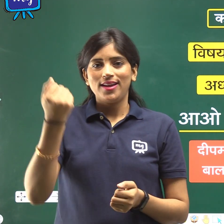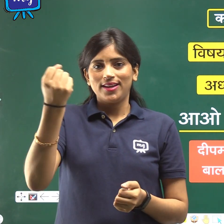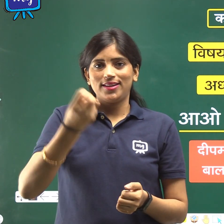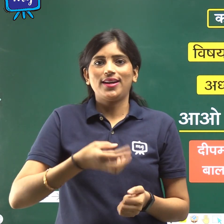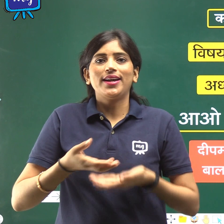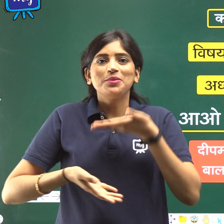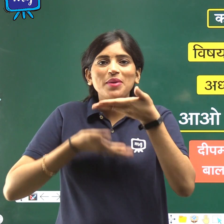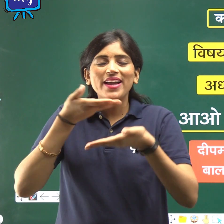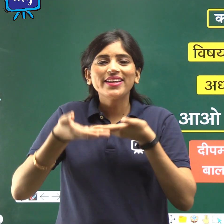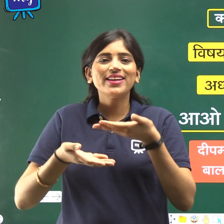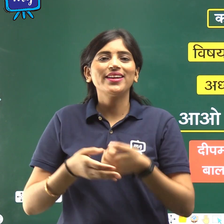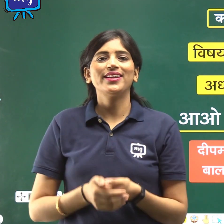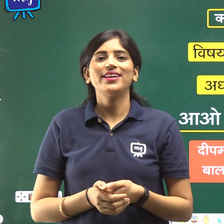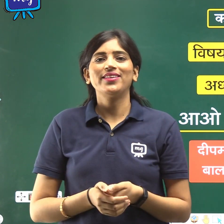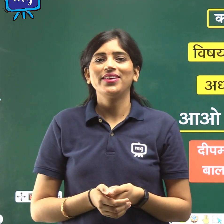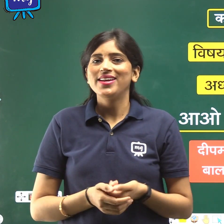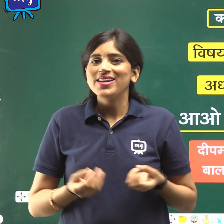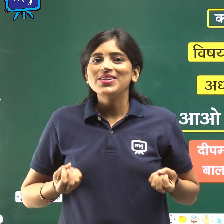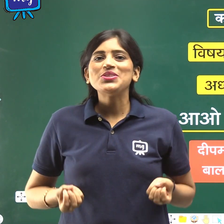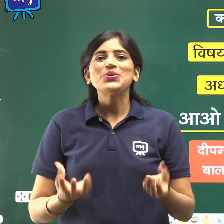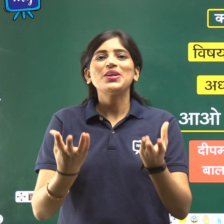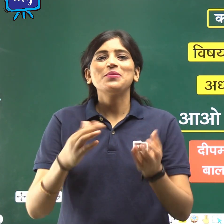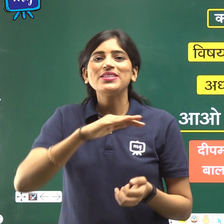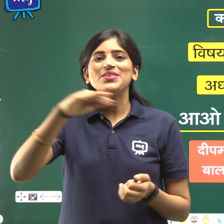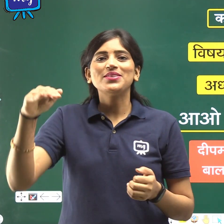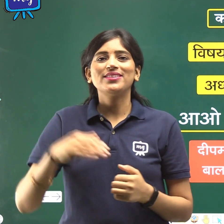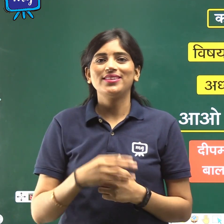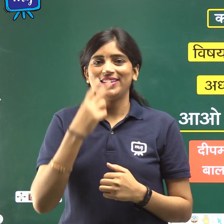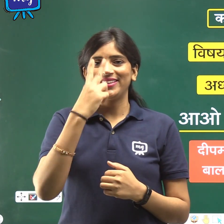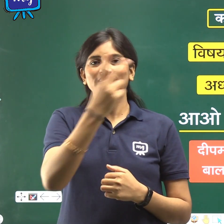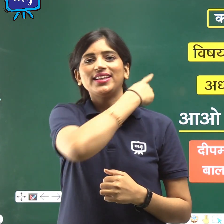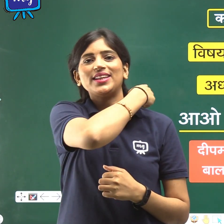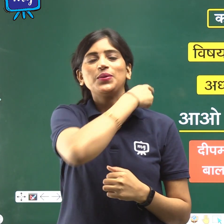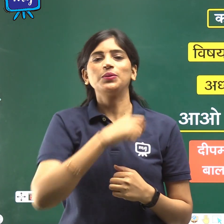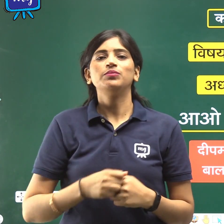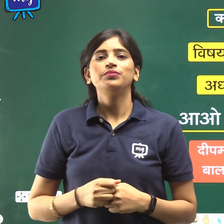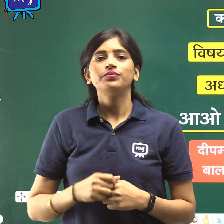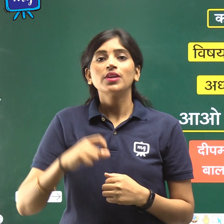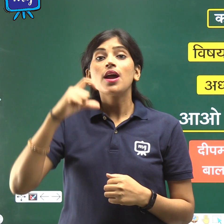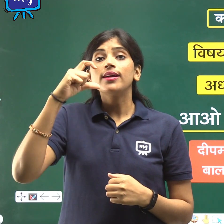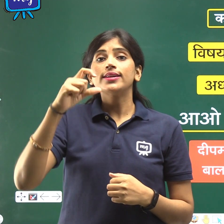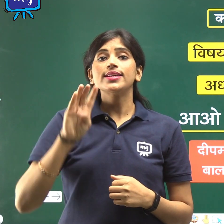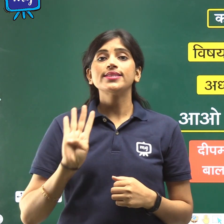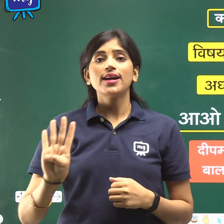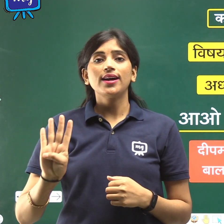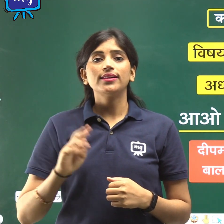गणित पढ़ाएंगे। शुरू करें बच्चों। देखो, कक्षा